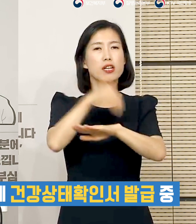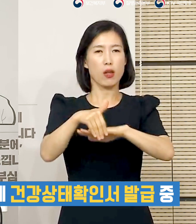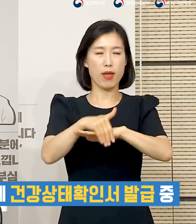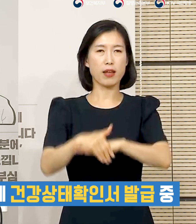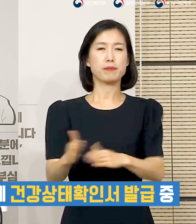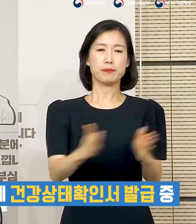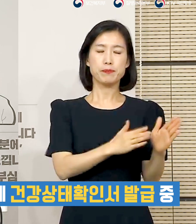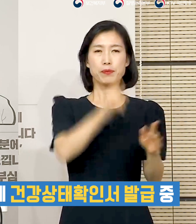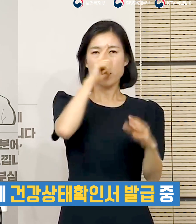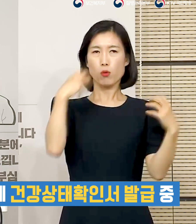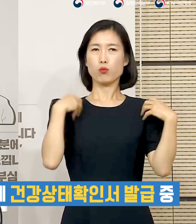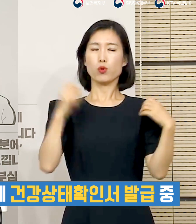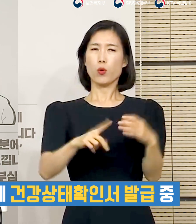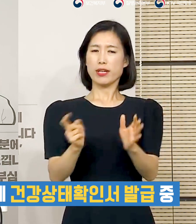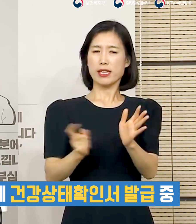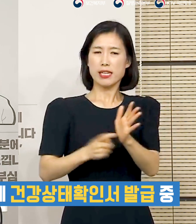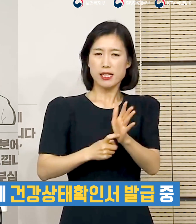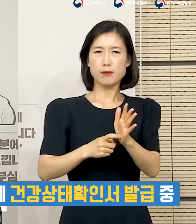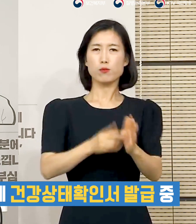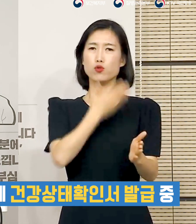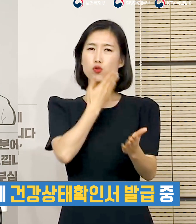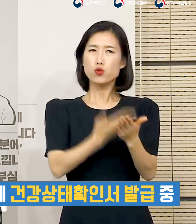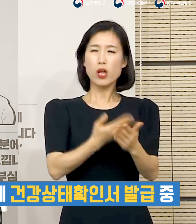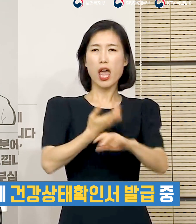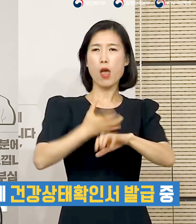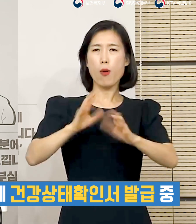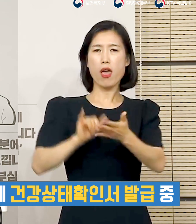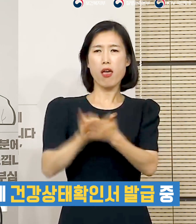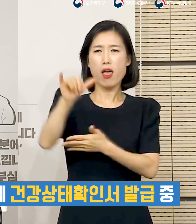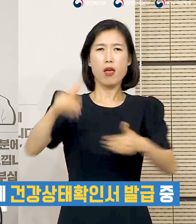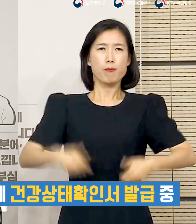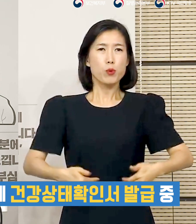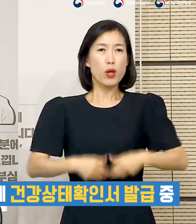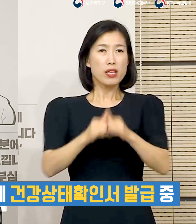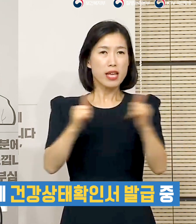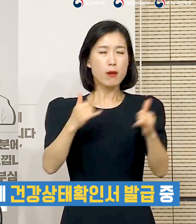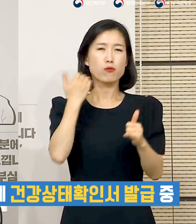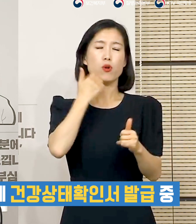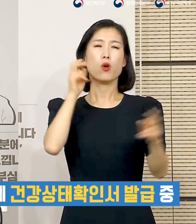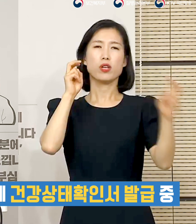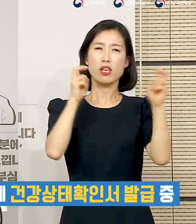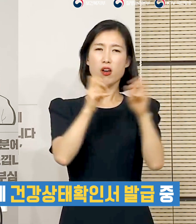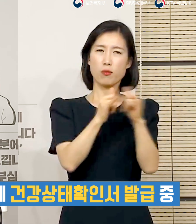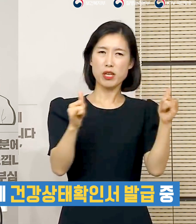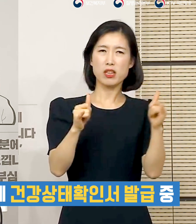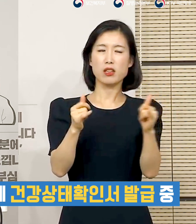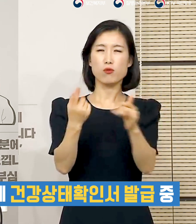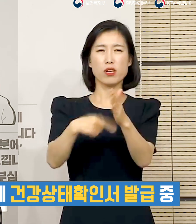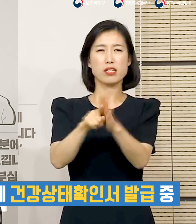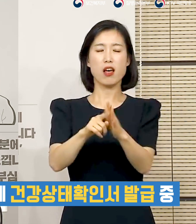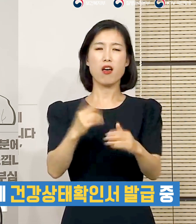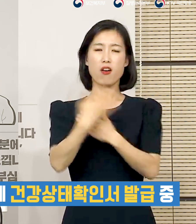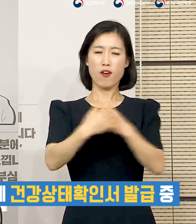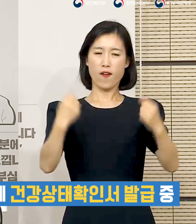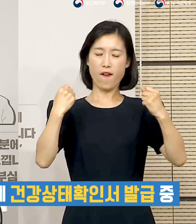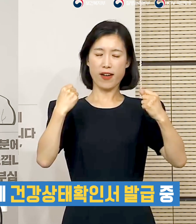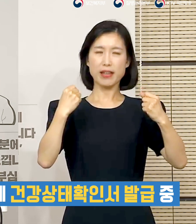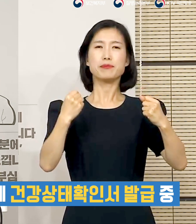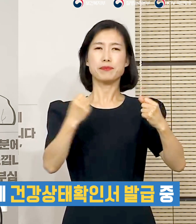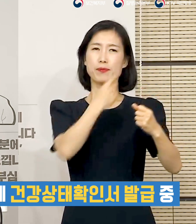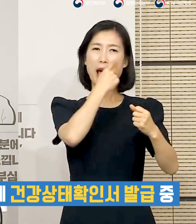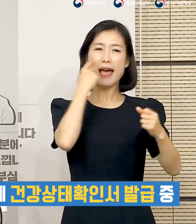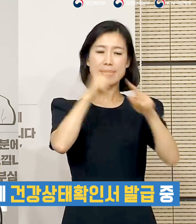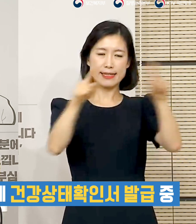또한 정부는 긴급하고 중요한 해외 활동이 필요한 기업인 등에 대해서 건강상태 확인서를 발급하고